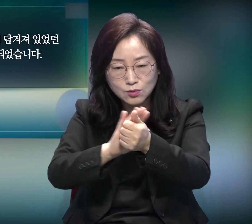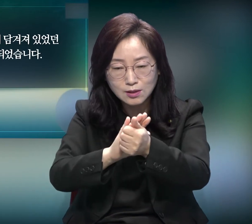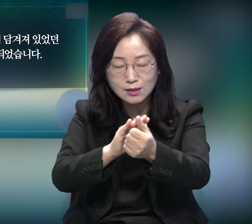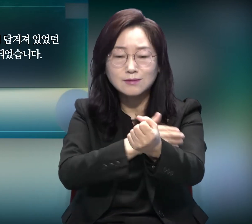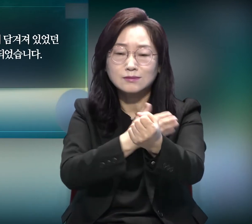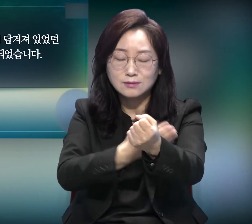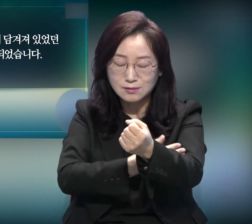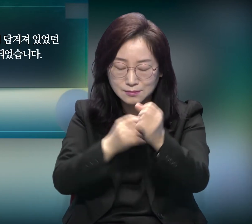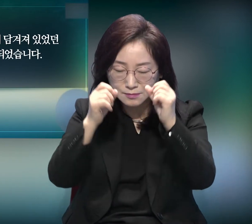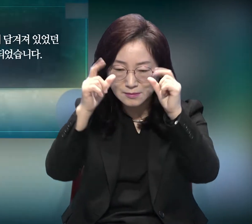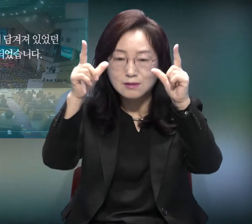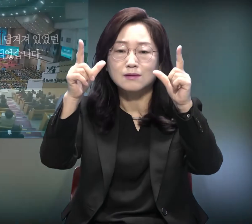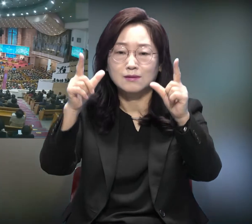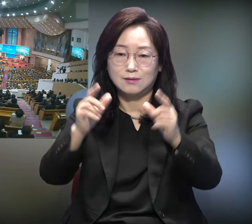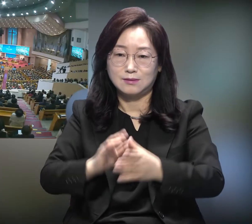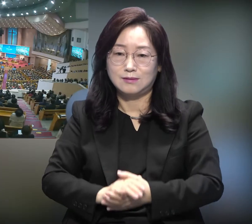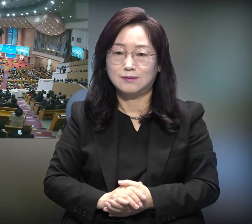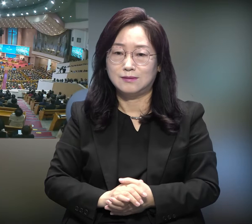되었습니다.